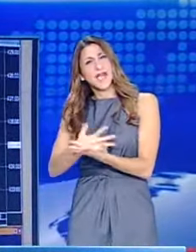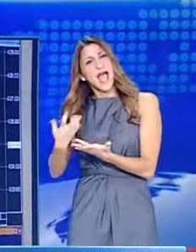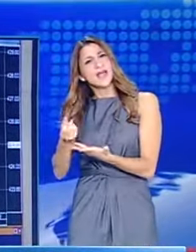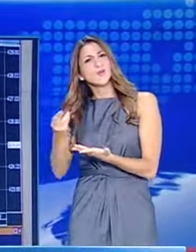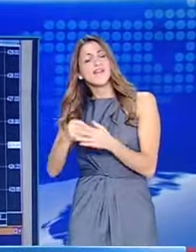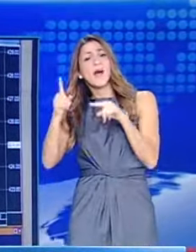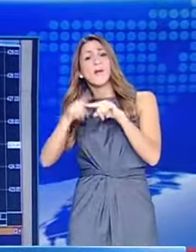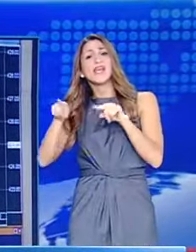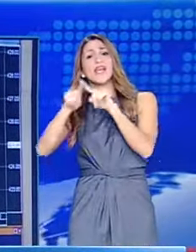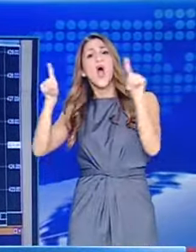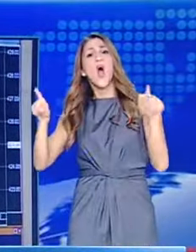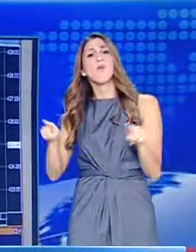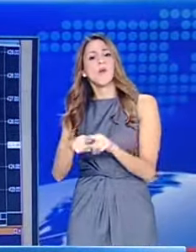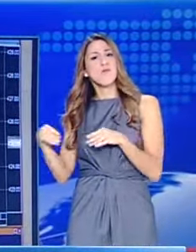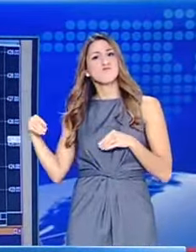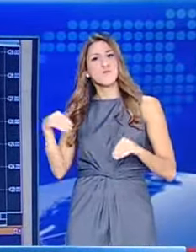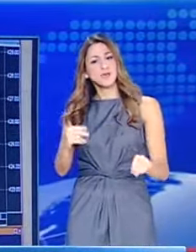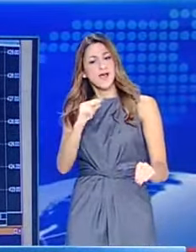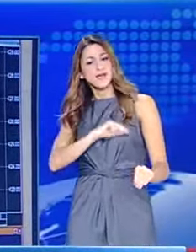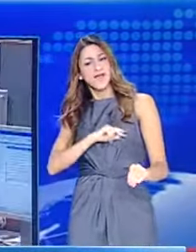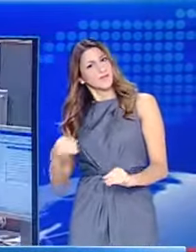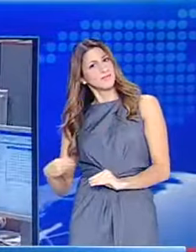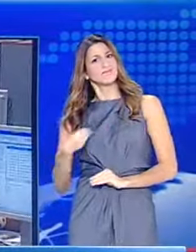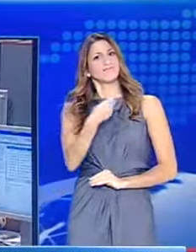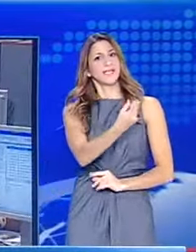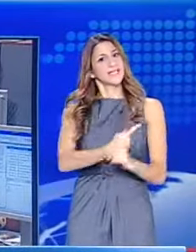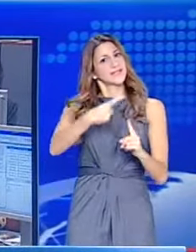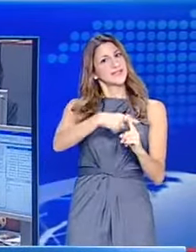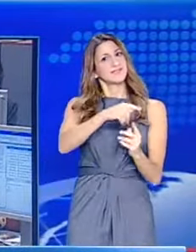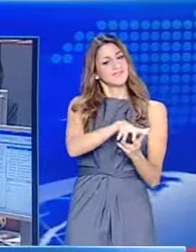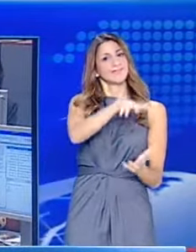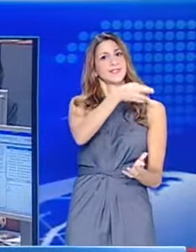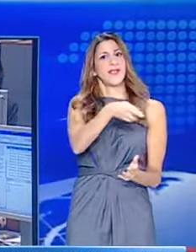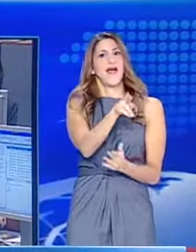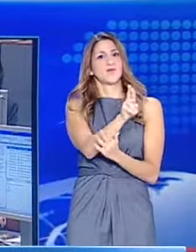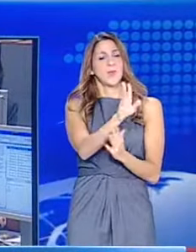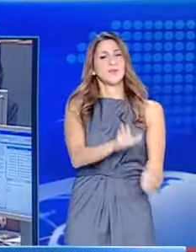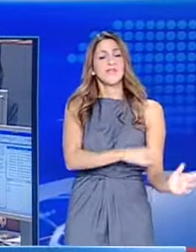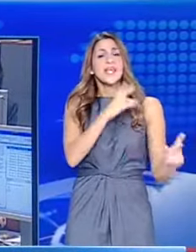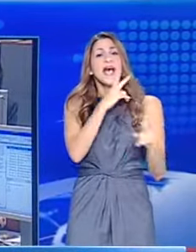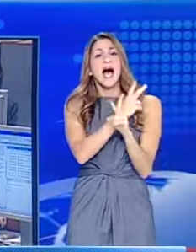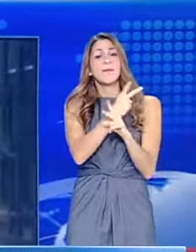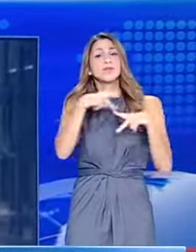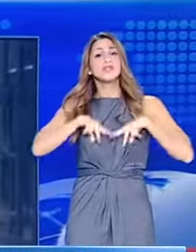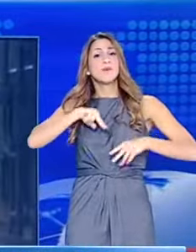κέρδη που κατέγραψαν οι ευρωπαϊκές κεντρικές τράπεζες από τα ελληνικά ομόλογα ο κύριος σταϊκούρας πρόσθεσε ότι με τα αποτελέσματα του